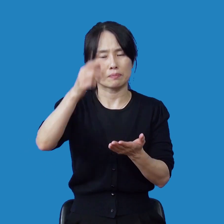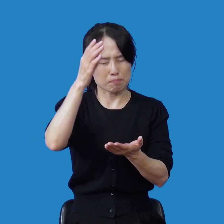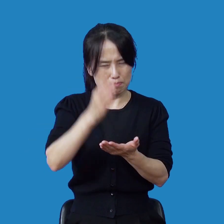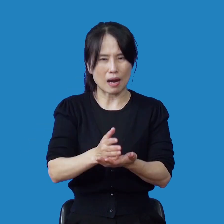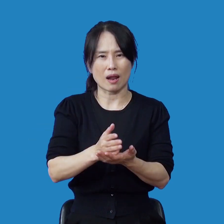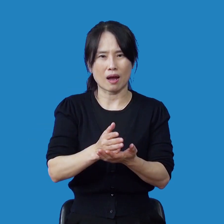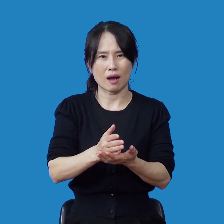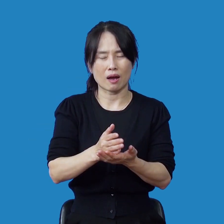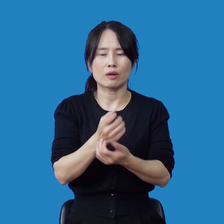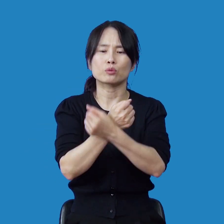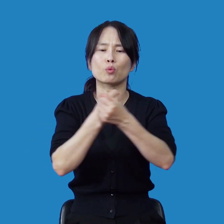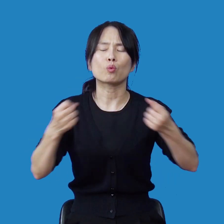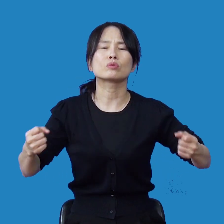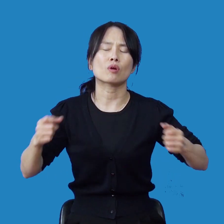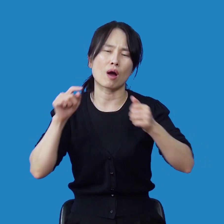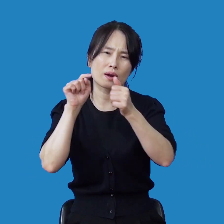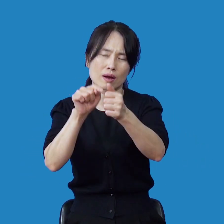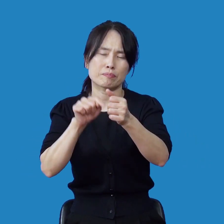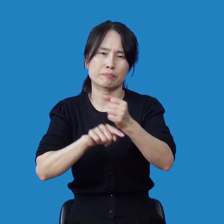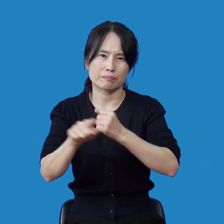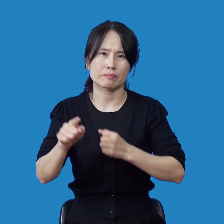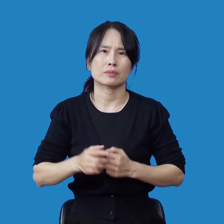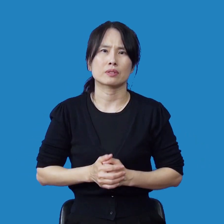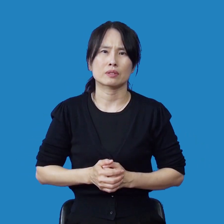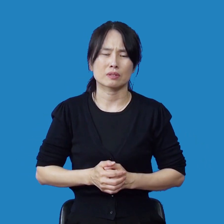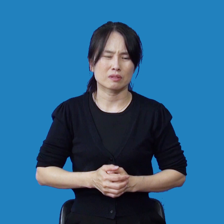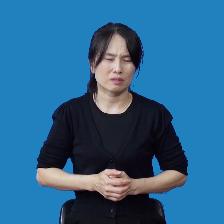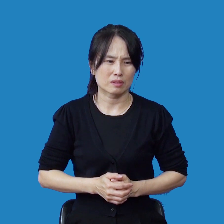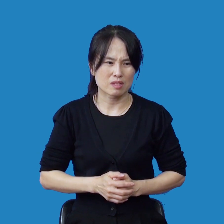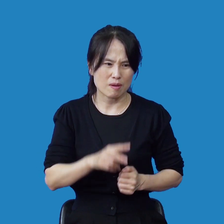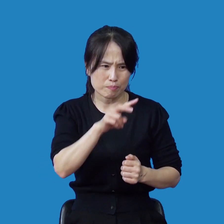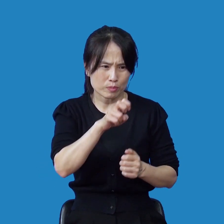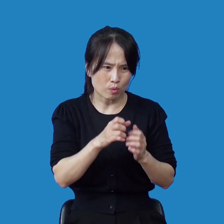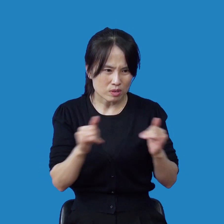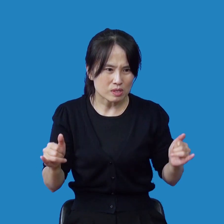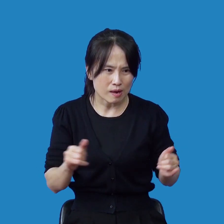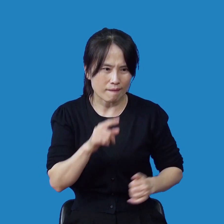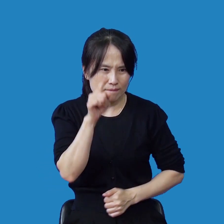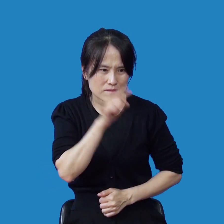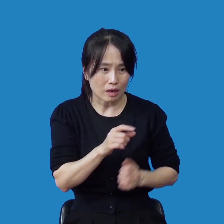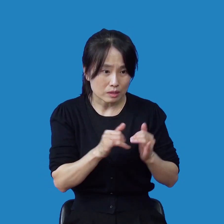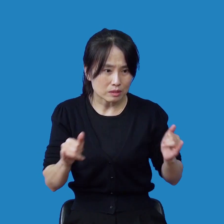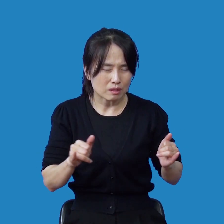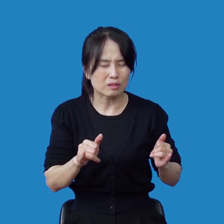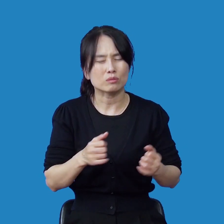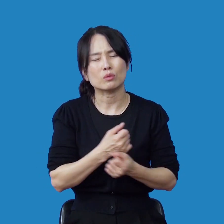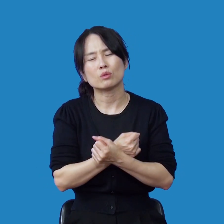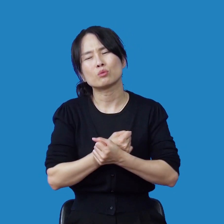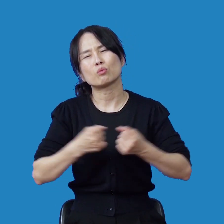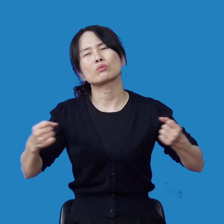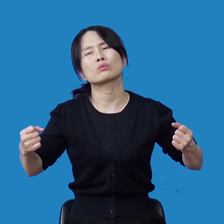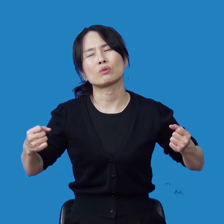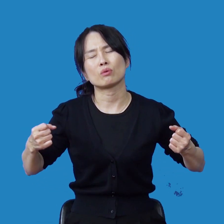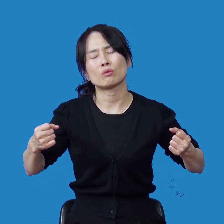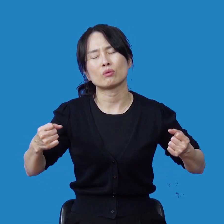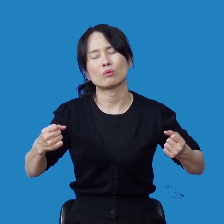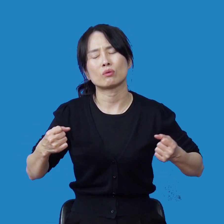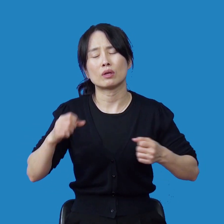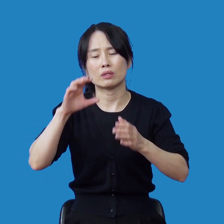원수 같은 사람이라도 복수하려고 생각하지 말고 용서하라. 그건 사랑의